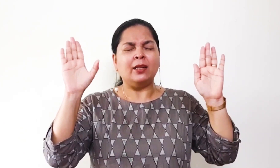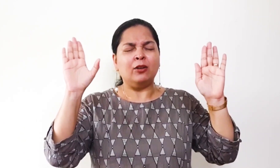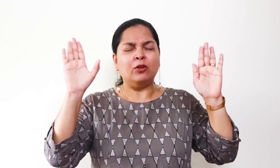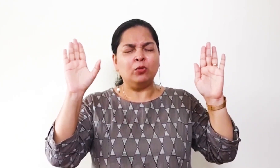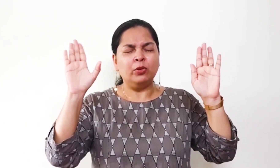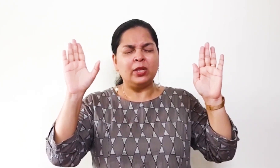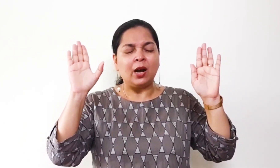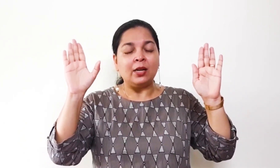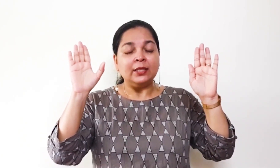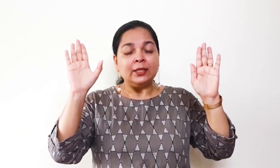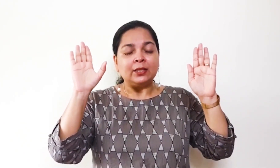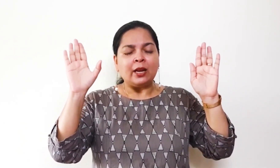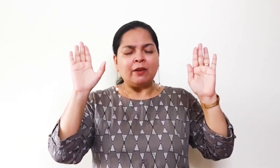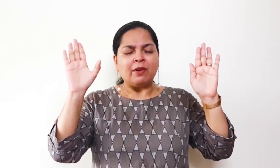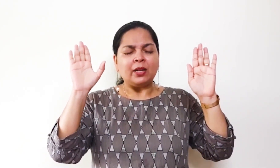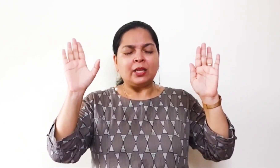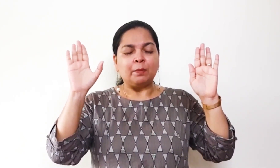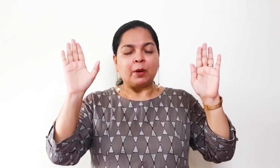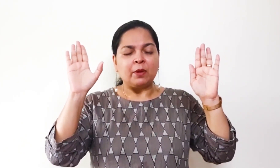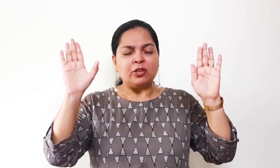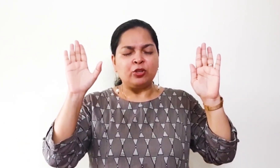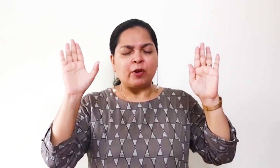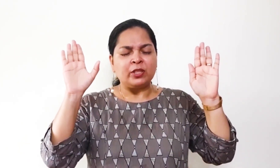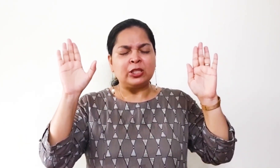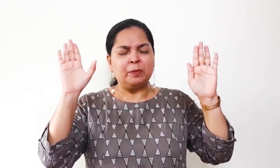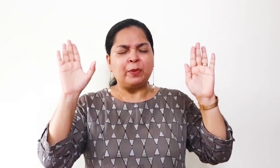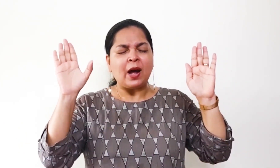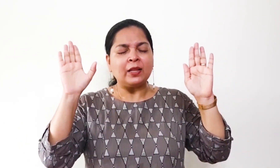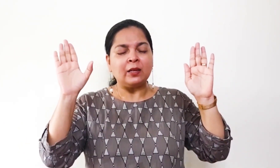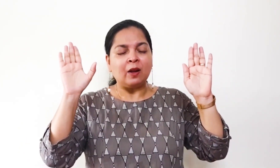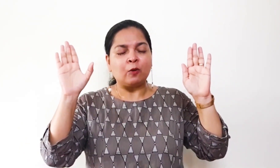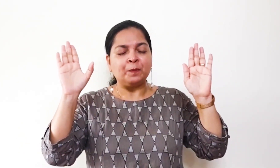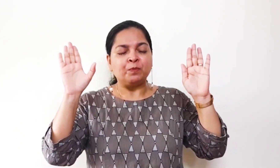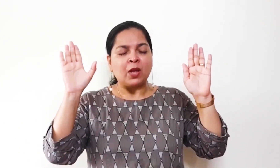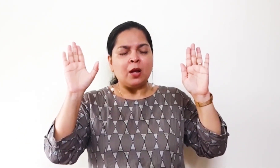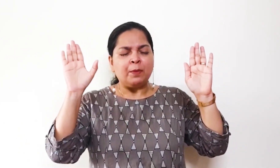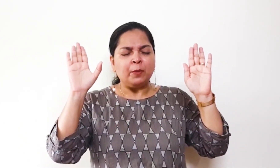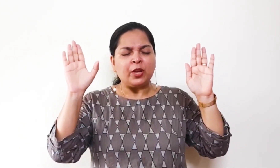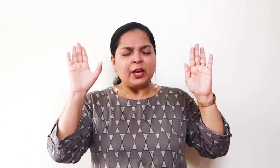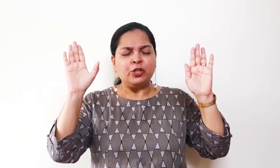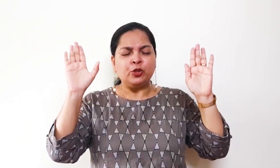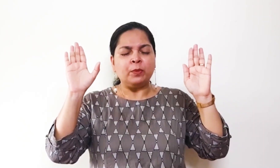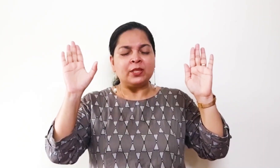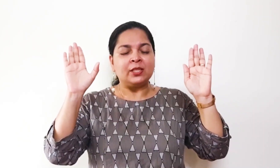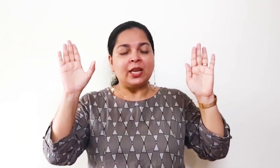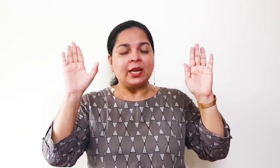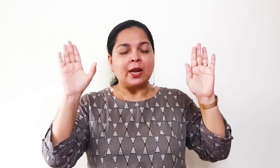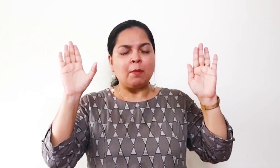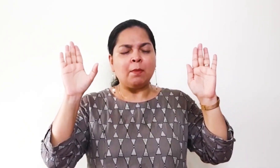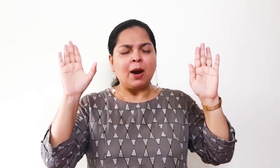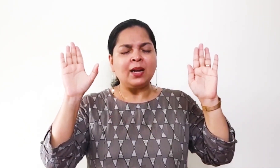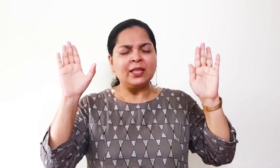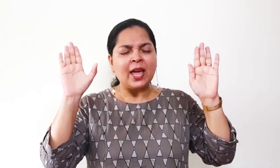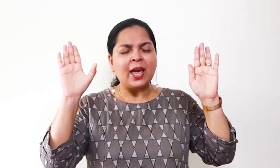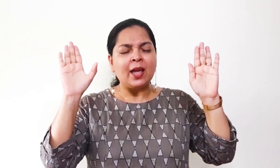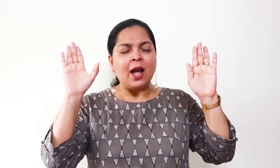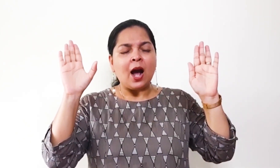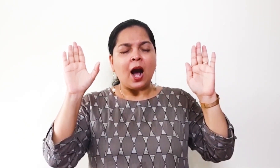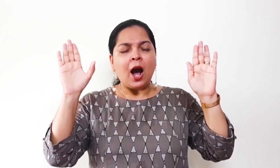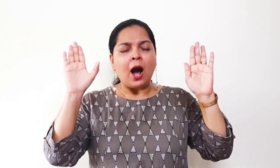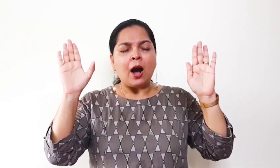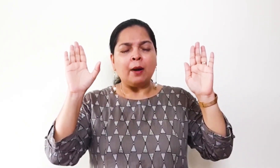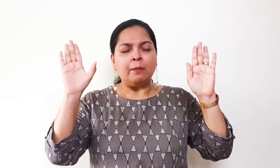रहे हैं, हालेलुया। धन्यवाद देते परमेश्वर इस प्रार्थना को प्रभु यीशु मसीह के नाम में मांगते